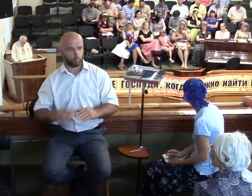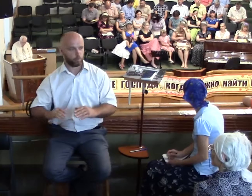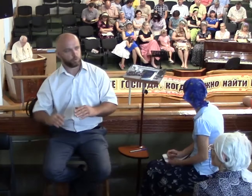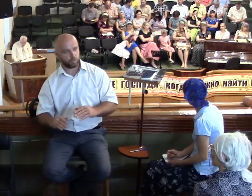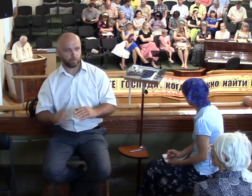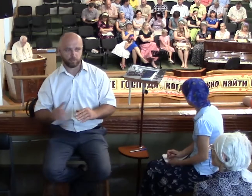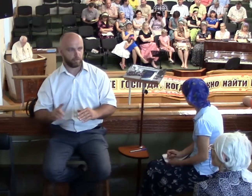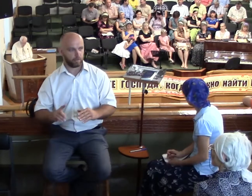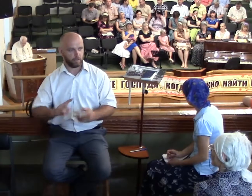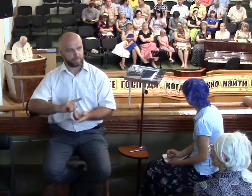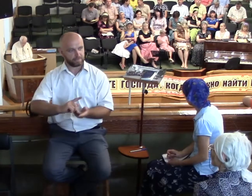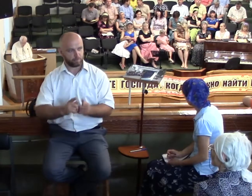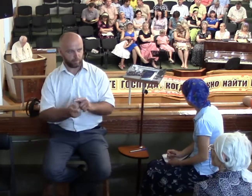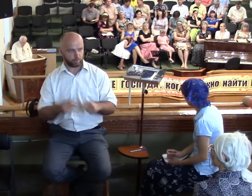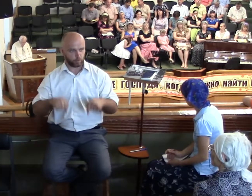совратилось, а лучше